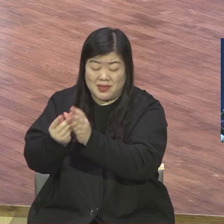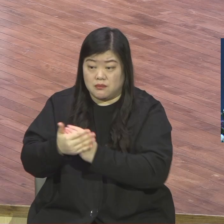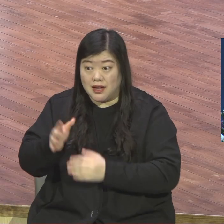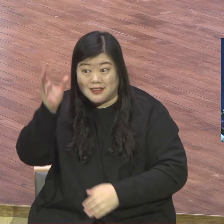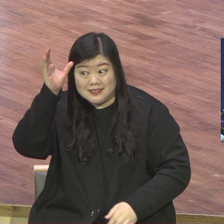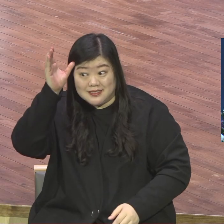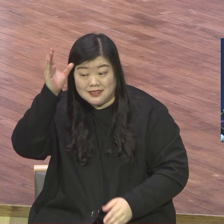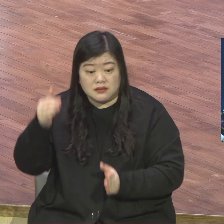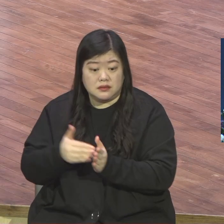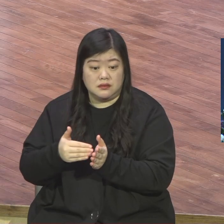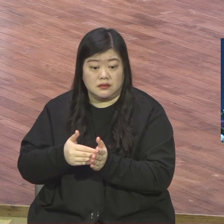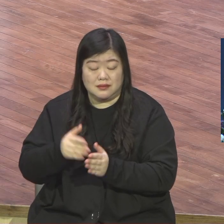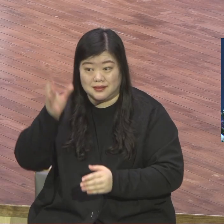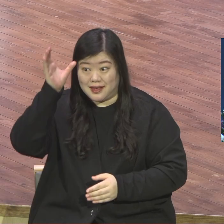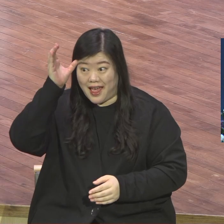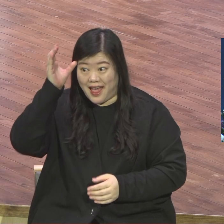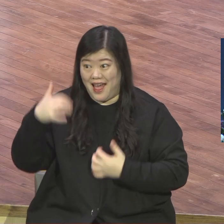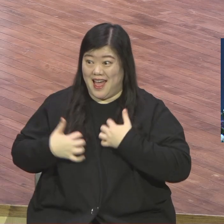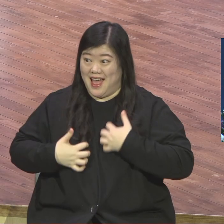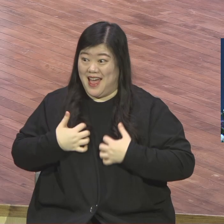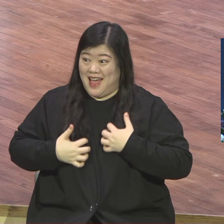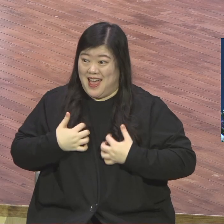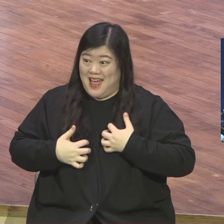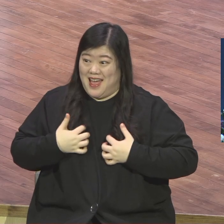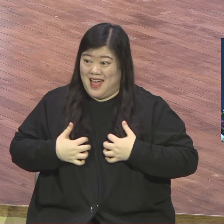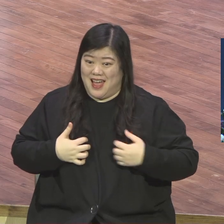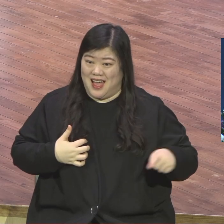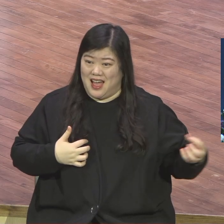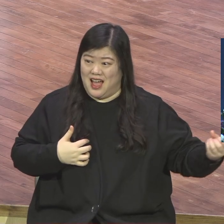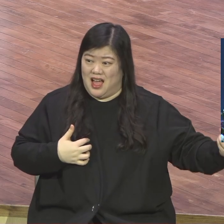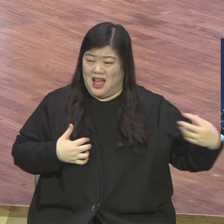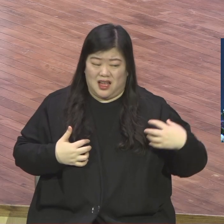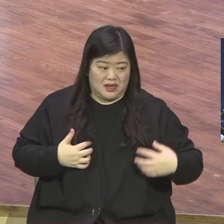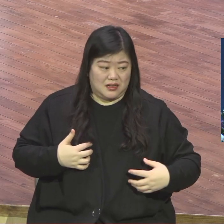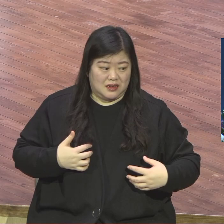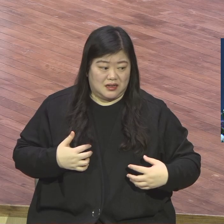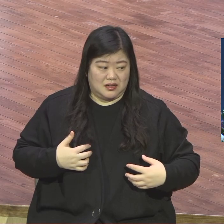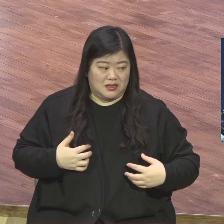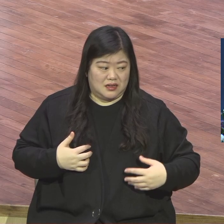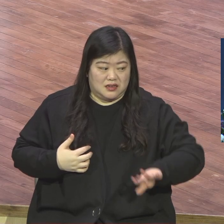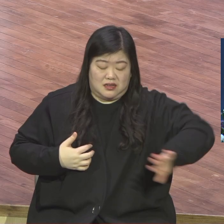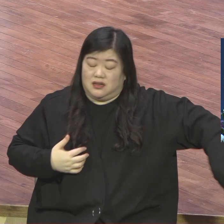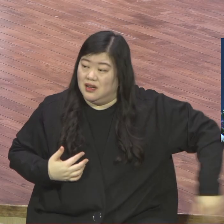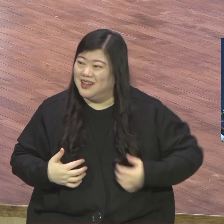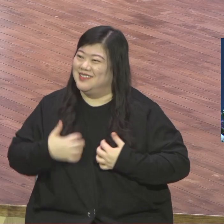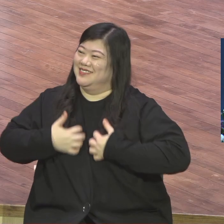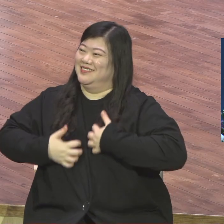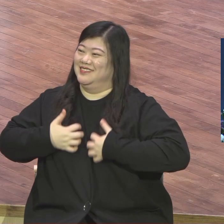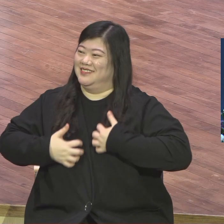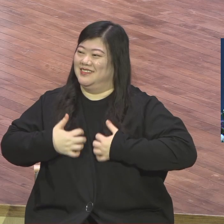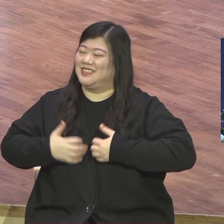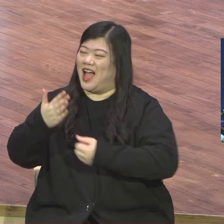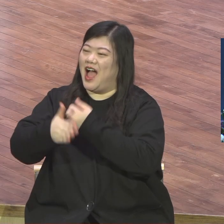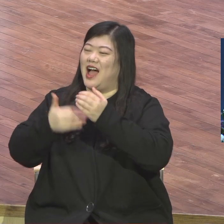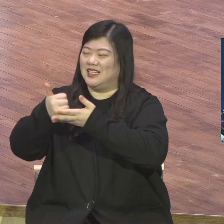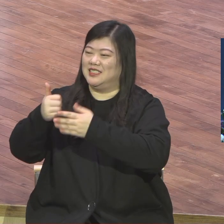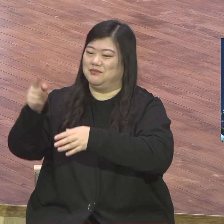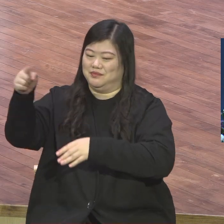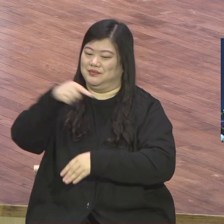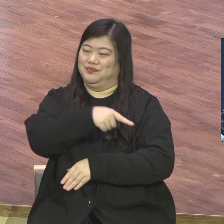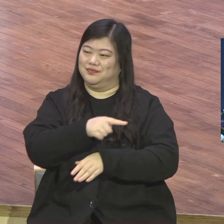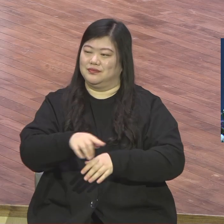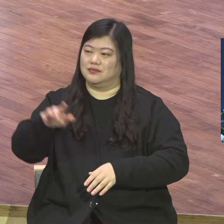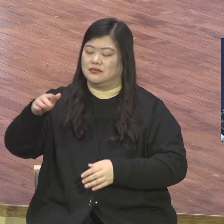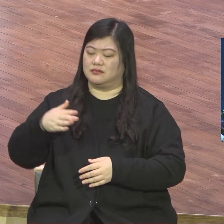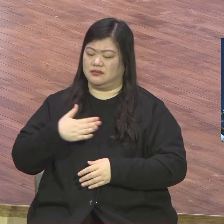한번 해보시라니까요. 누가 걱정하거든 걱정하지 마. 하나님이 다 해결해 주실 거야. 하나님